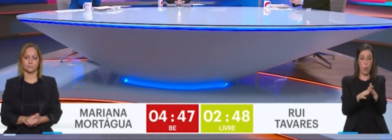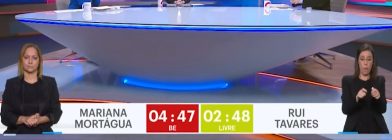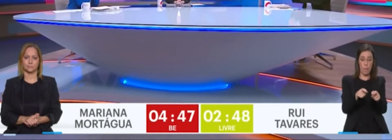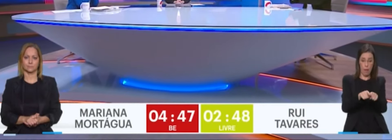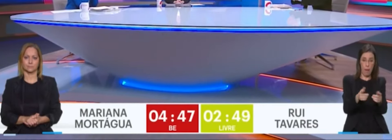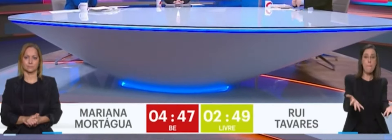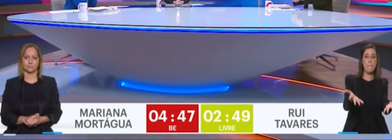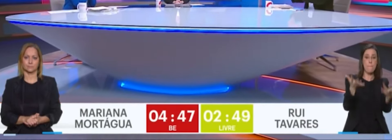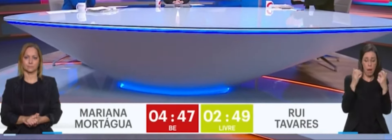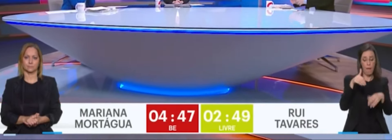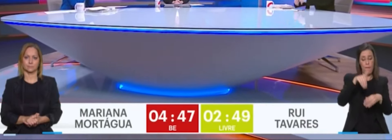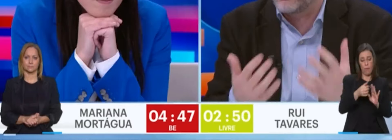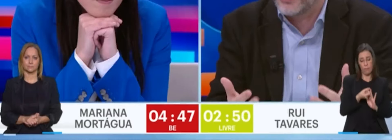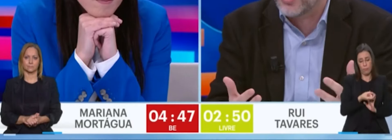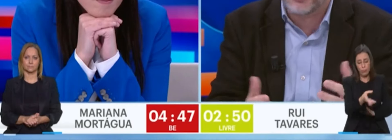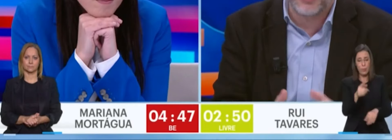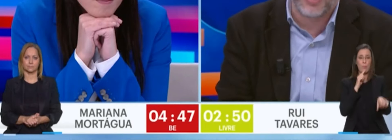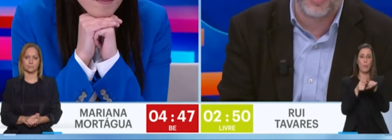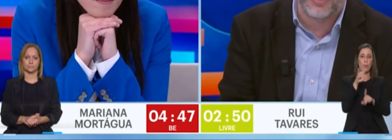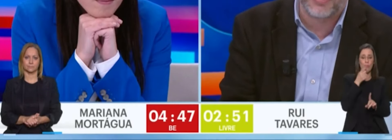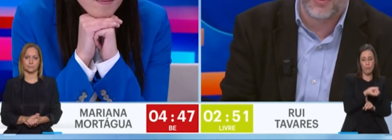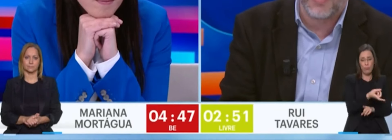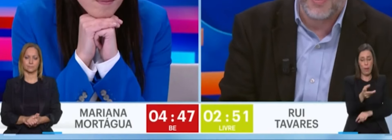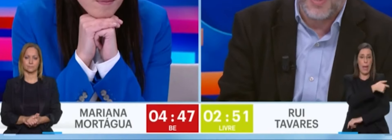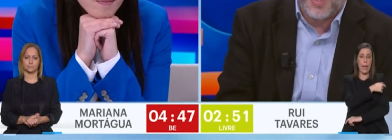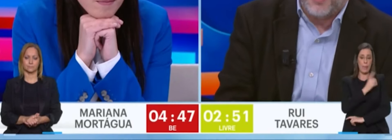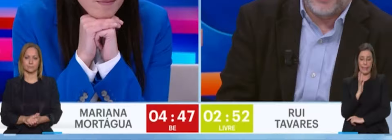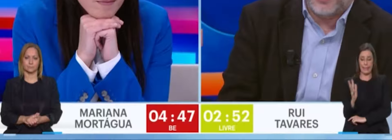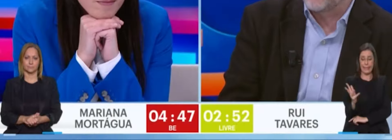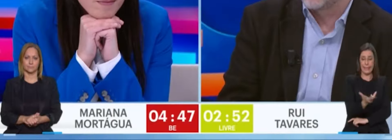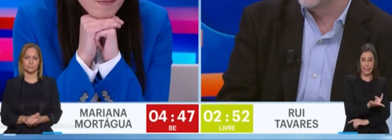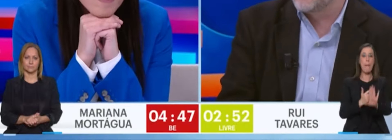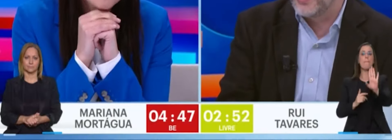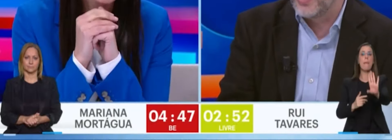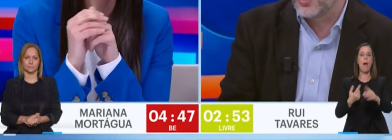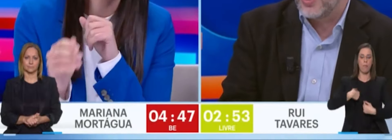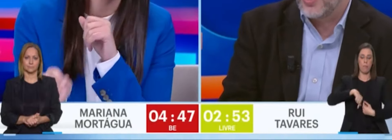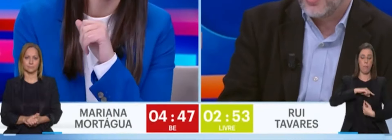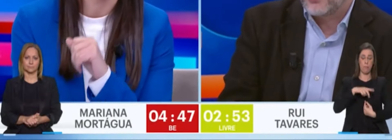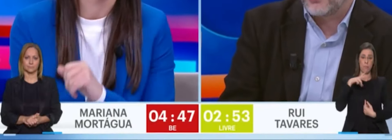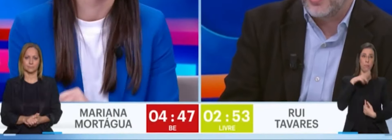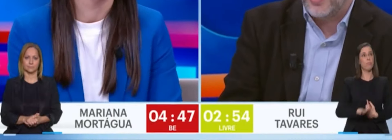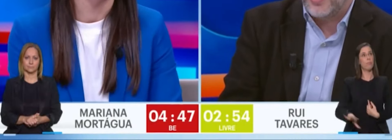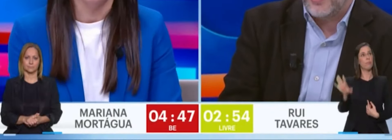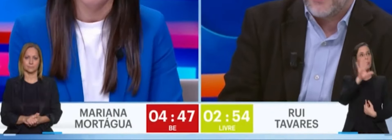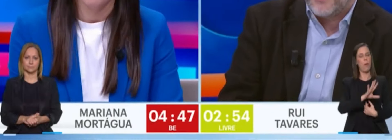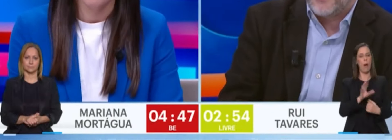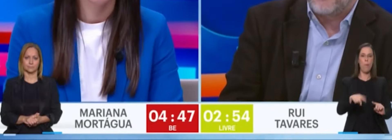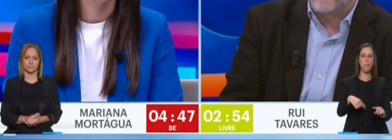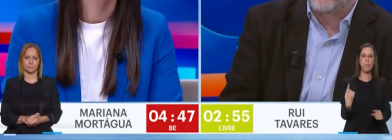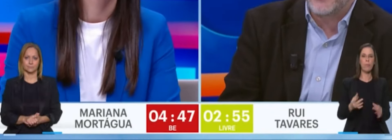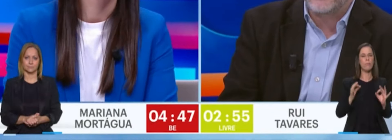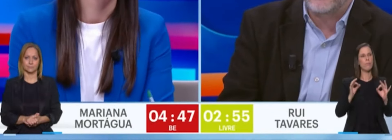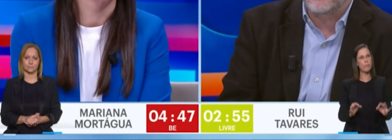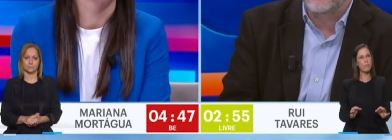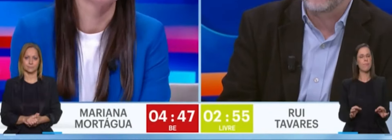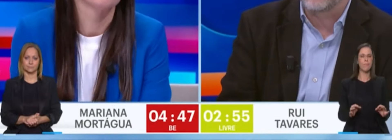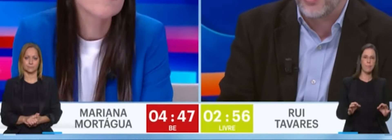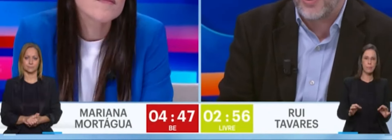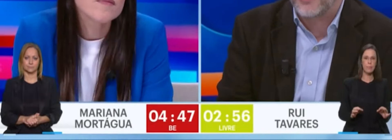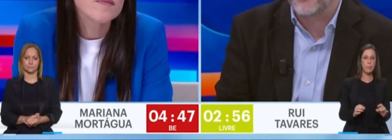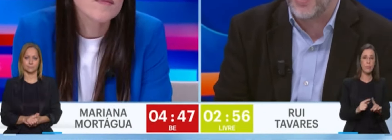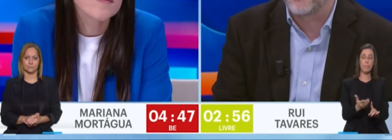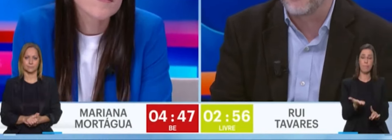ter sempre mais votos mais deputados mais capacidade de representação mas acho que para o nosso país seria eh bem